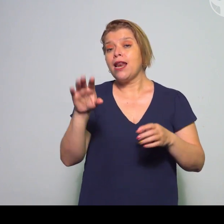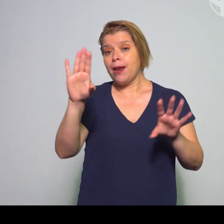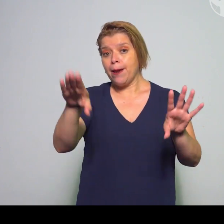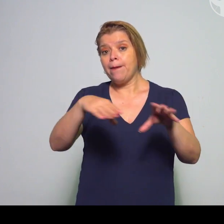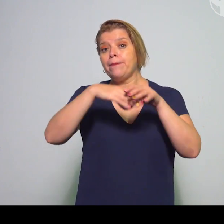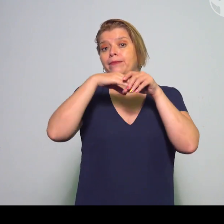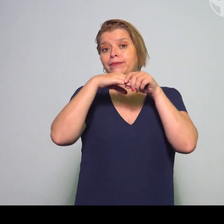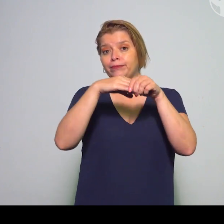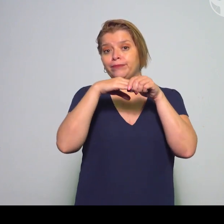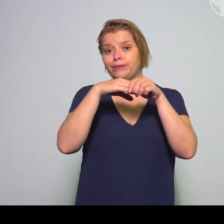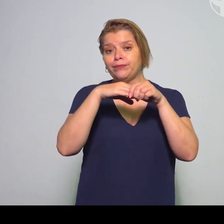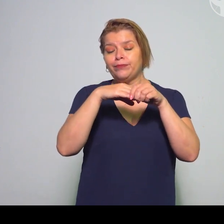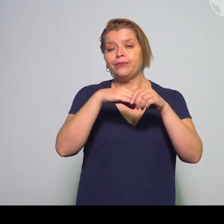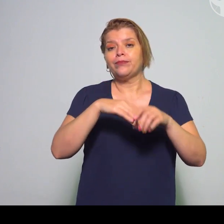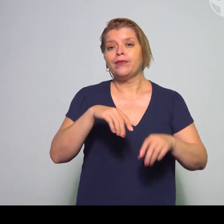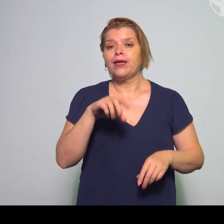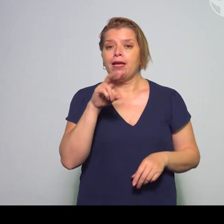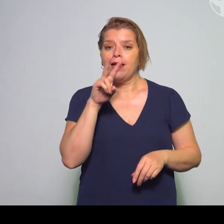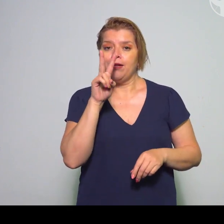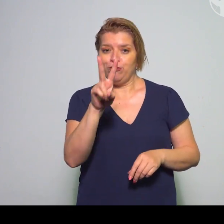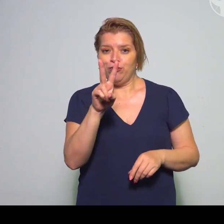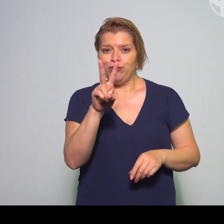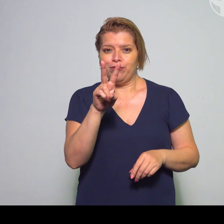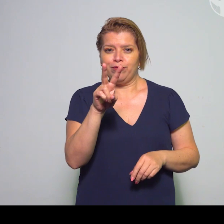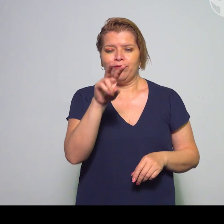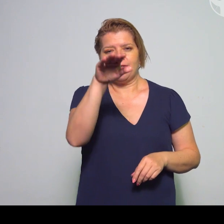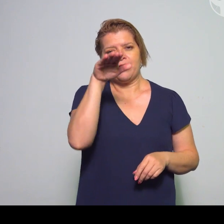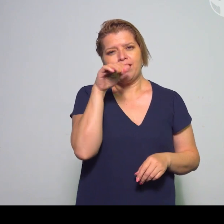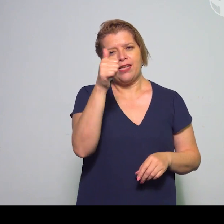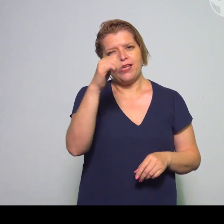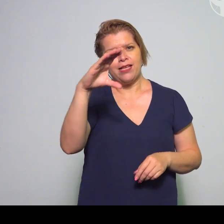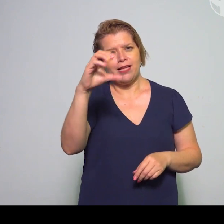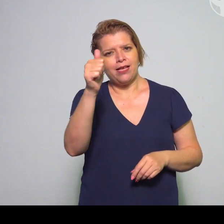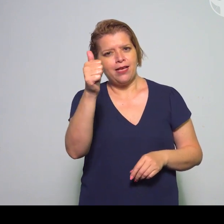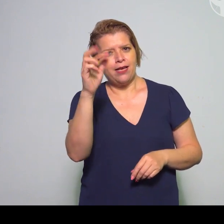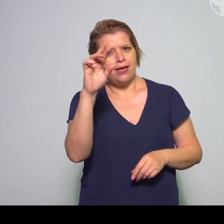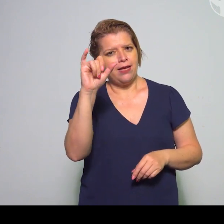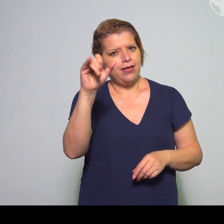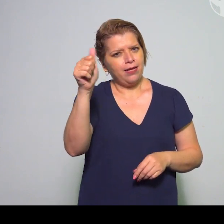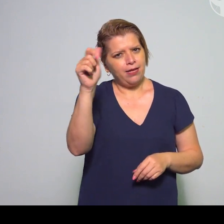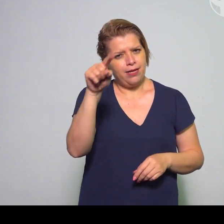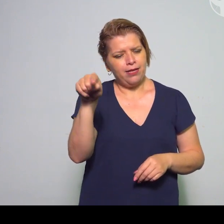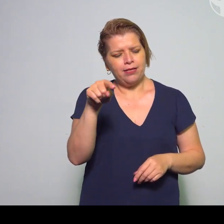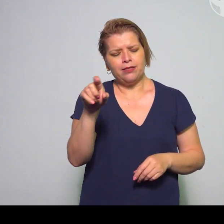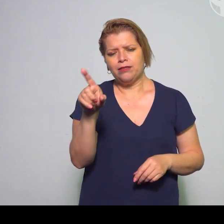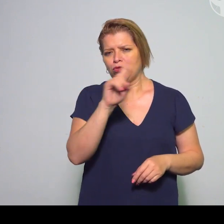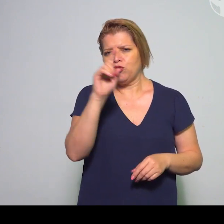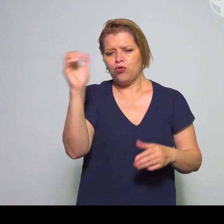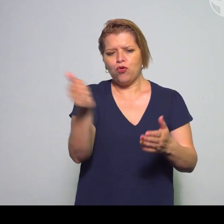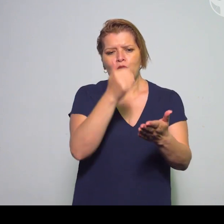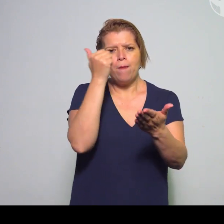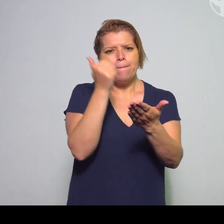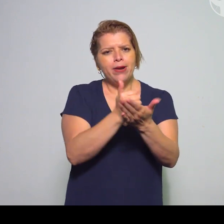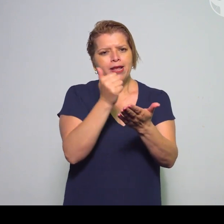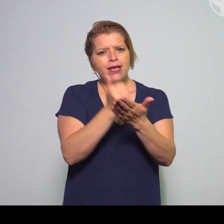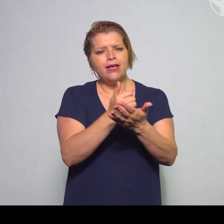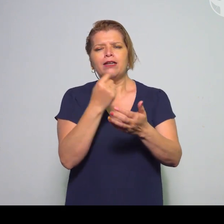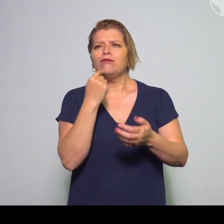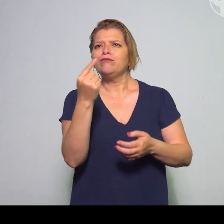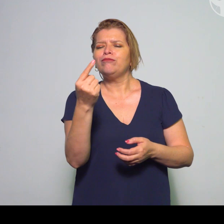el recordado de Dios, y Elizabeth, aquella que es ayudada por el Señor, no estaban cumpliendo